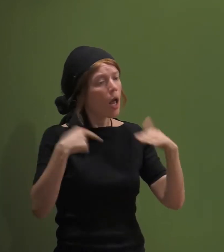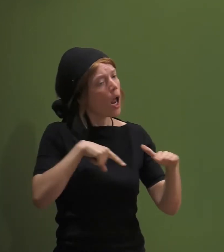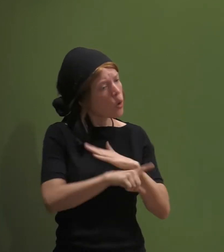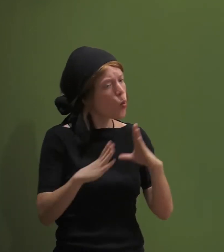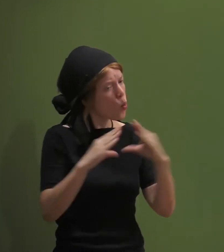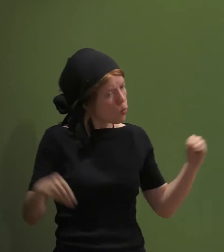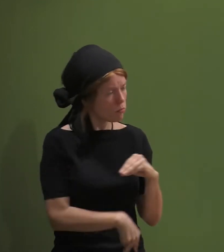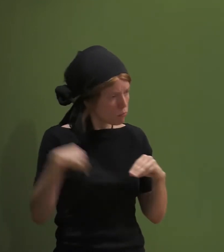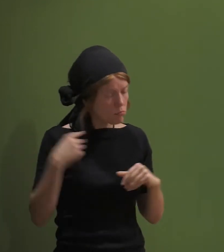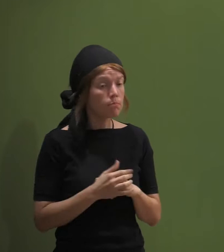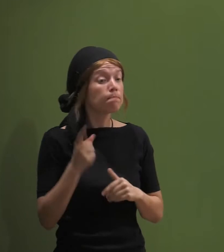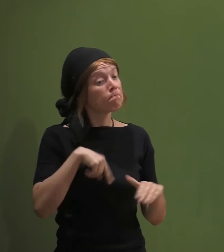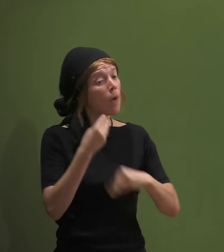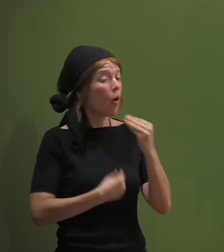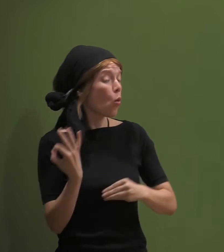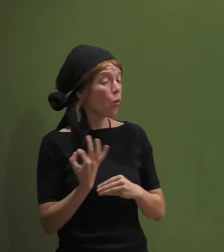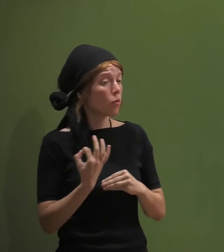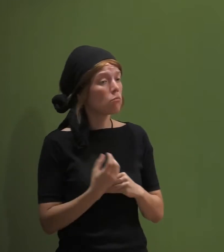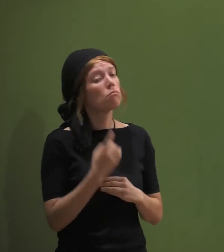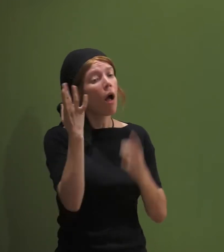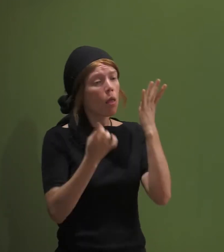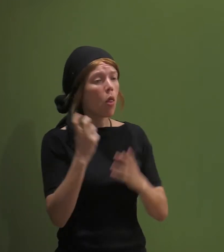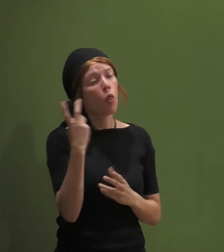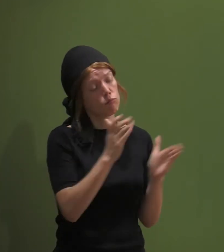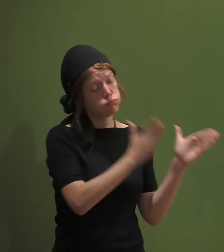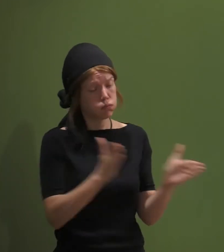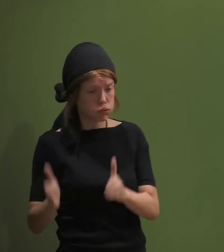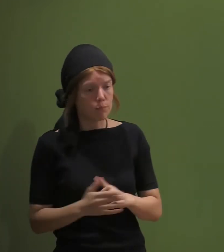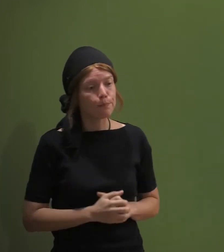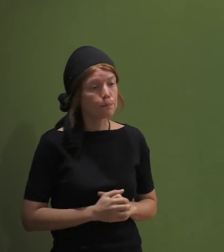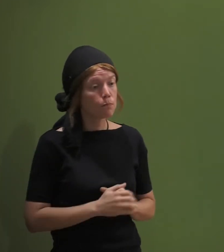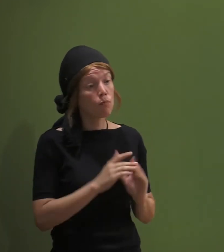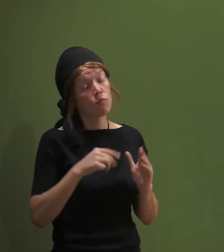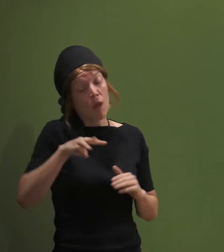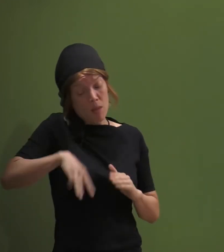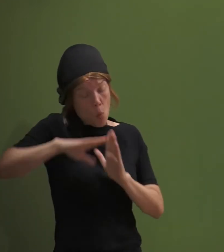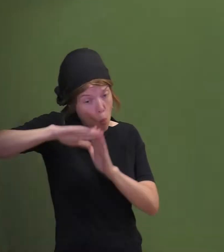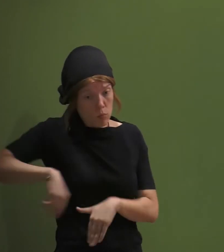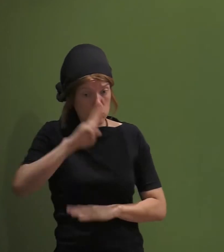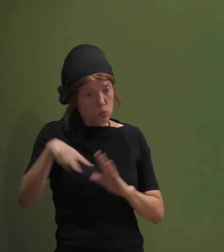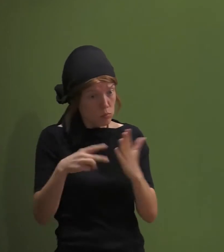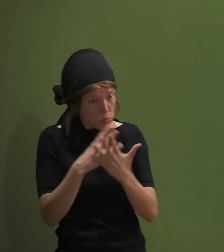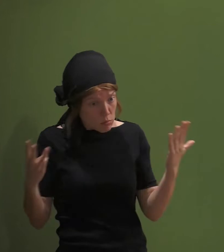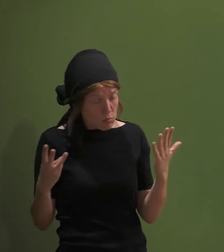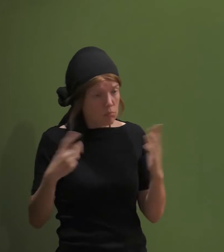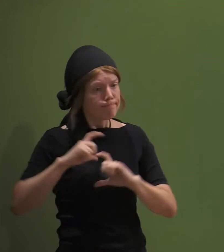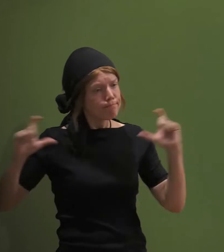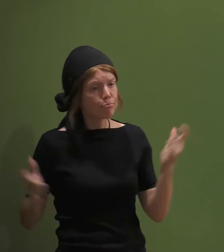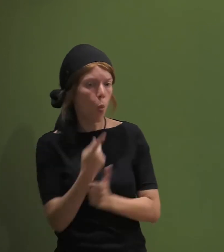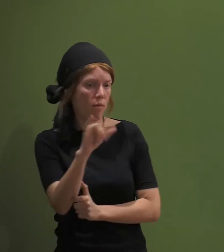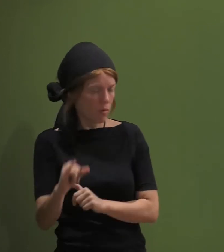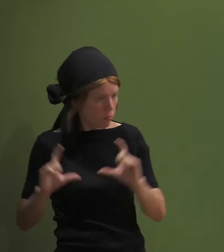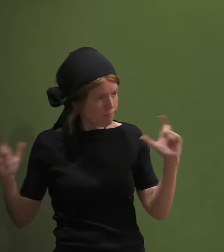de la universidad, ha desarrollado su actividad en dos etapas diferenciadas. En el último trimestre del año 2018 se ha reunido una